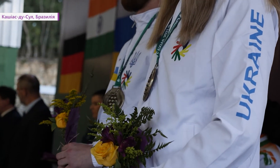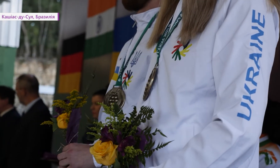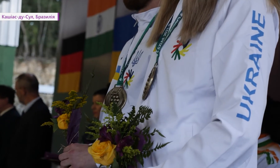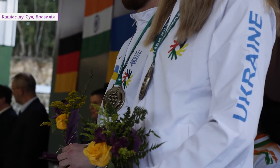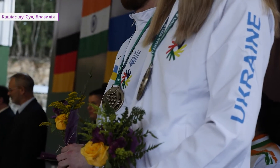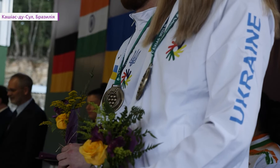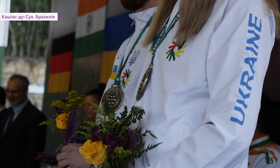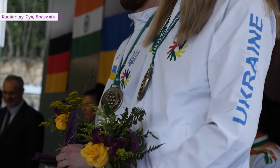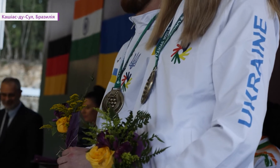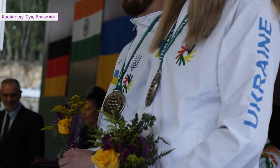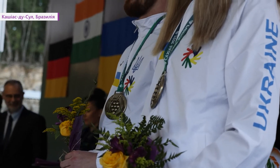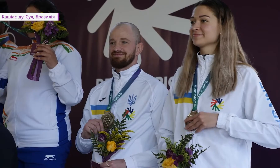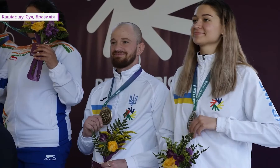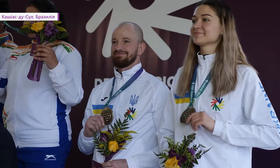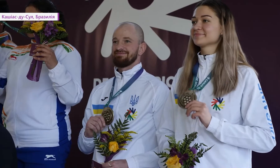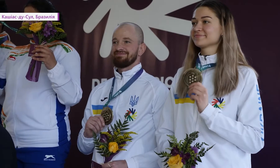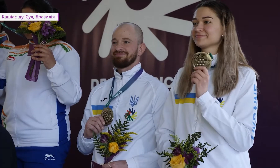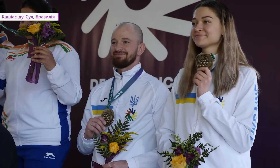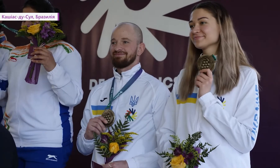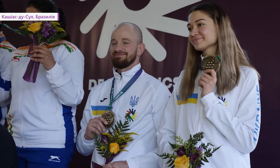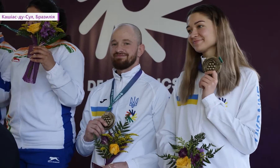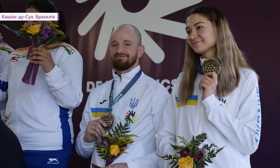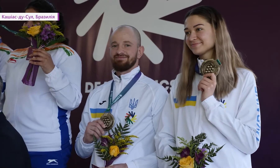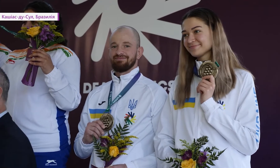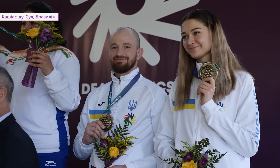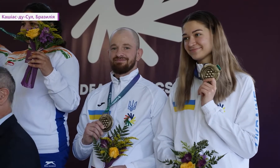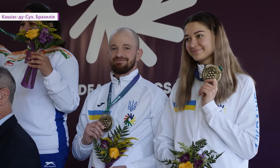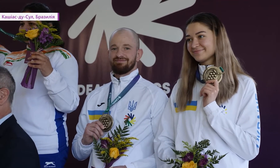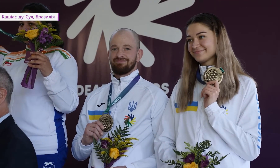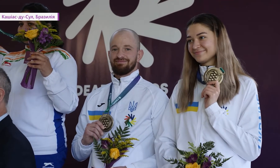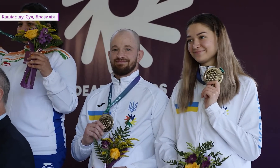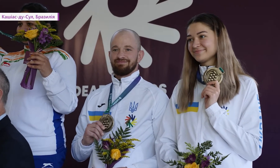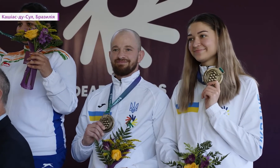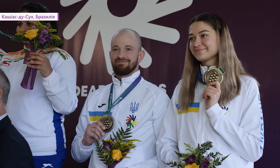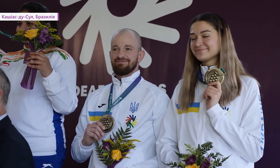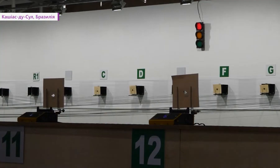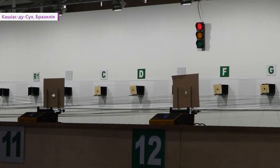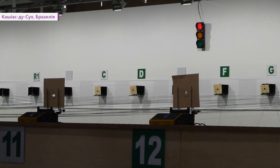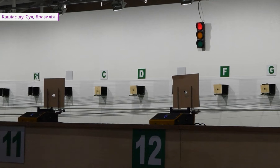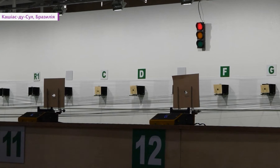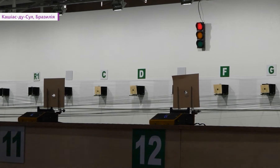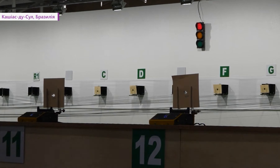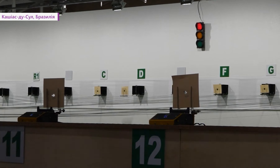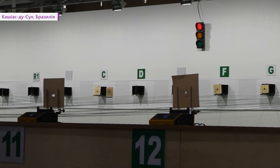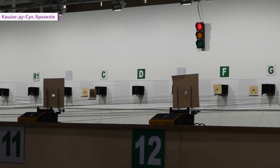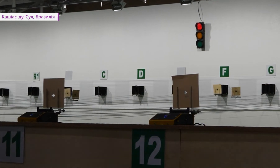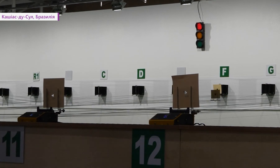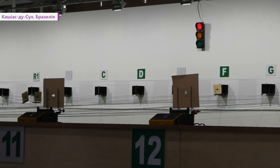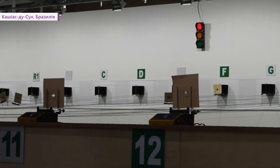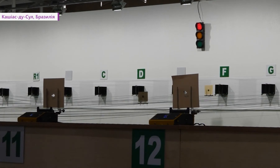Нагадаємо, що саме команді зі стрільби кульової довелося миритися з недбалостями організаторів. Непривезені цифрові мішені змусили